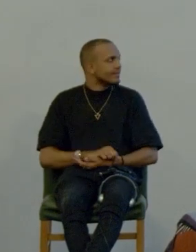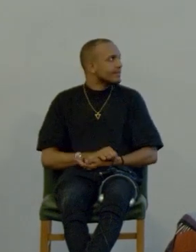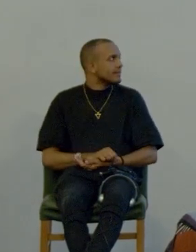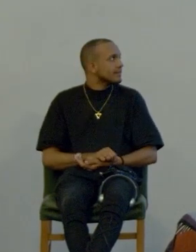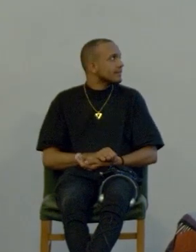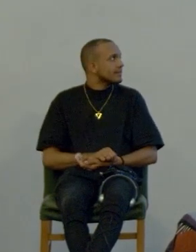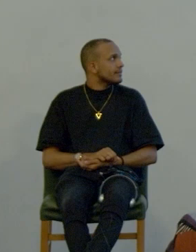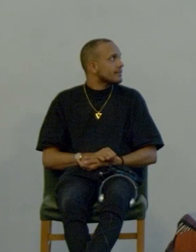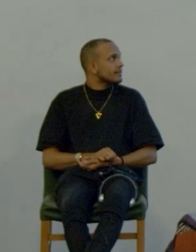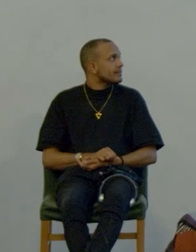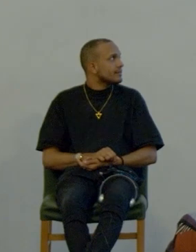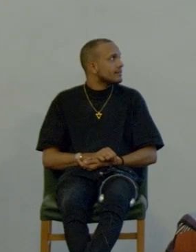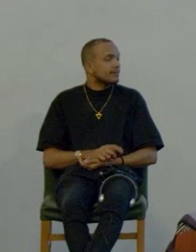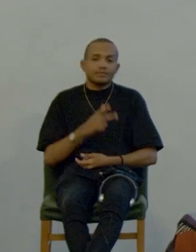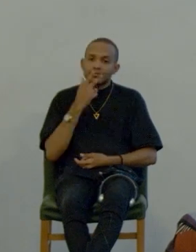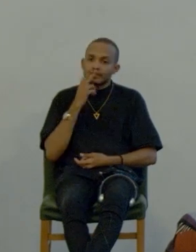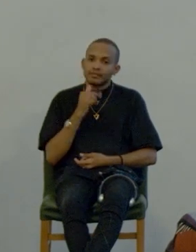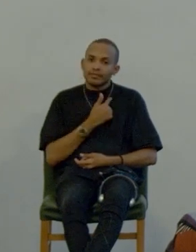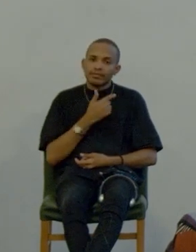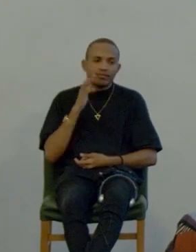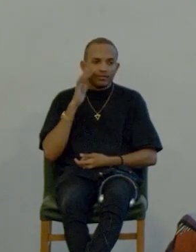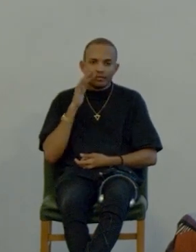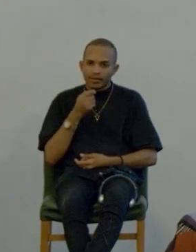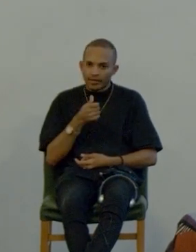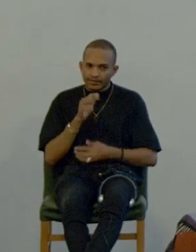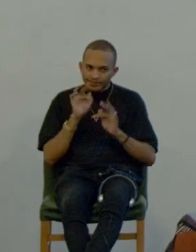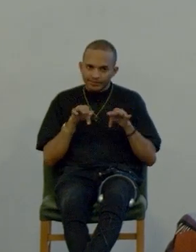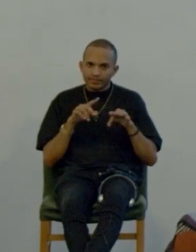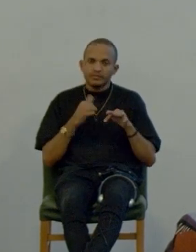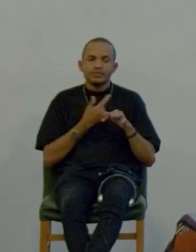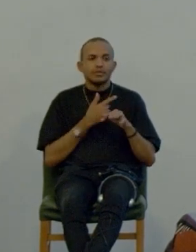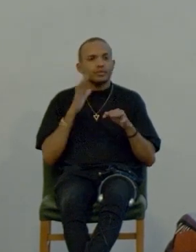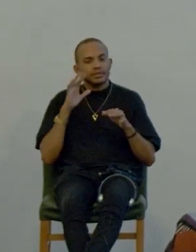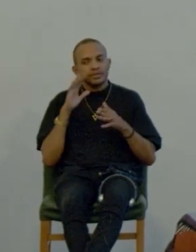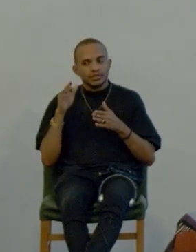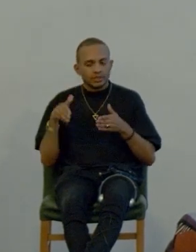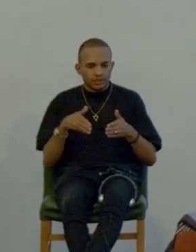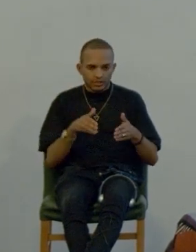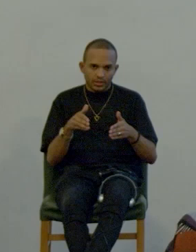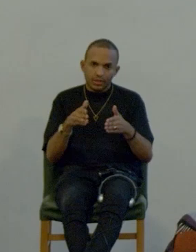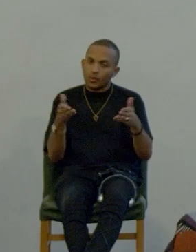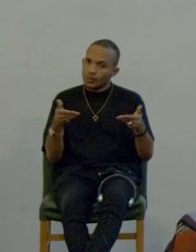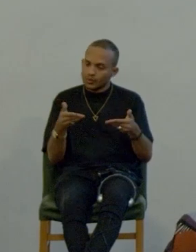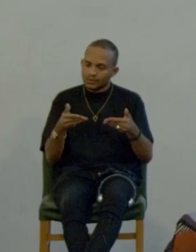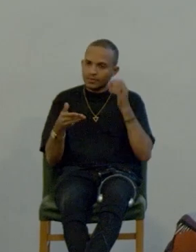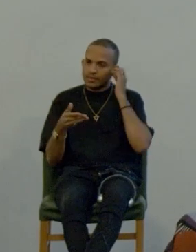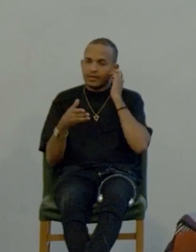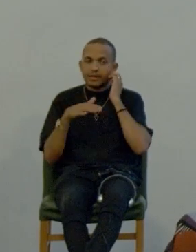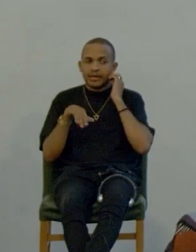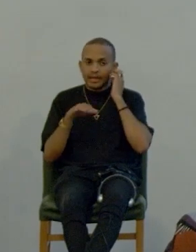Então, assim, o que me parece... Quando a gente pensa, já estou terminando aqui. Quando a gente pensa em estradas, hoje,